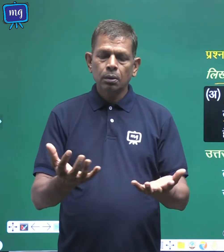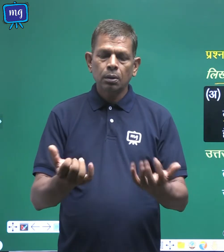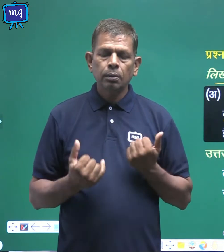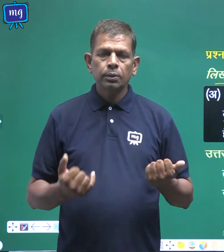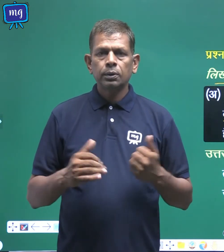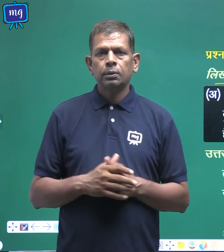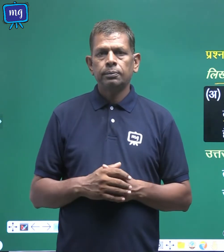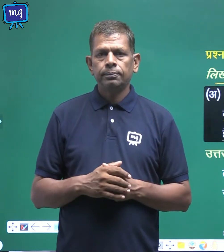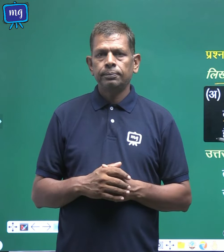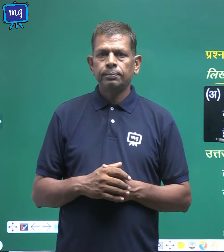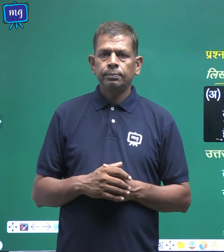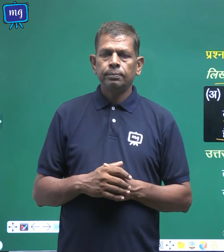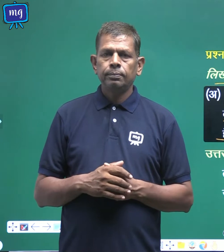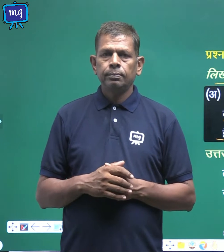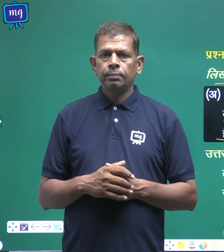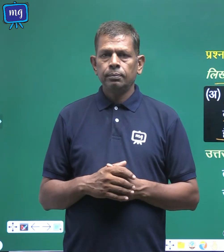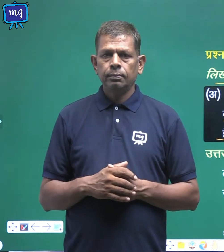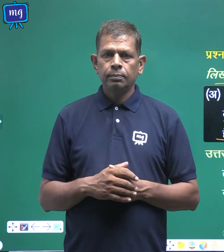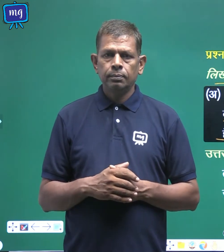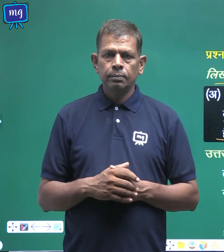प्राप्त होते हैं?